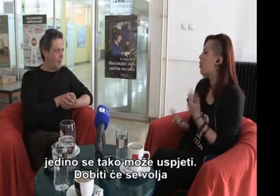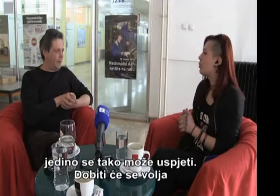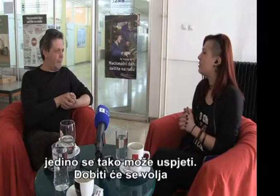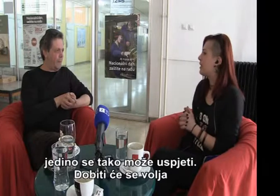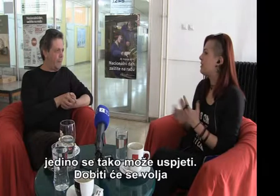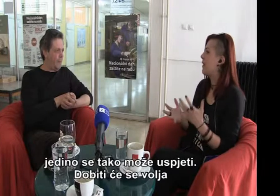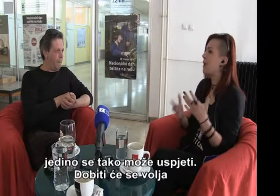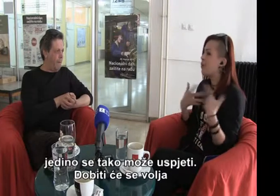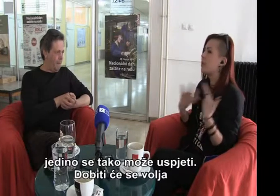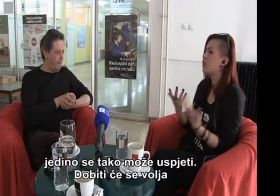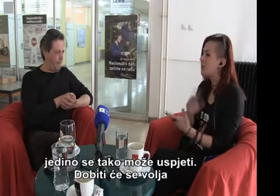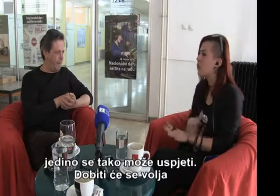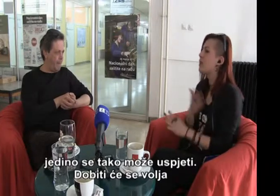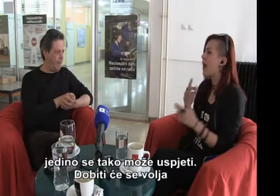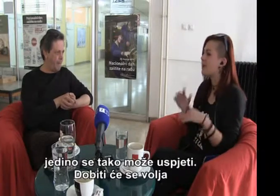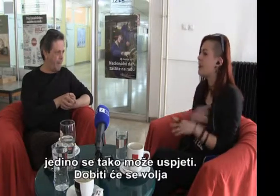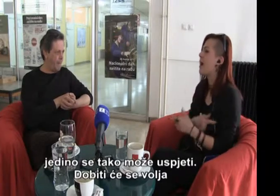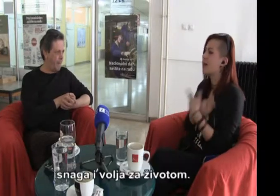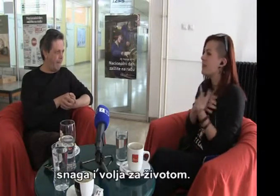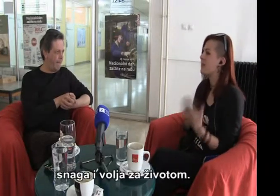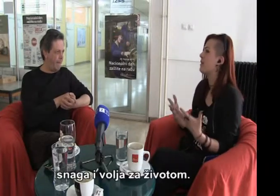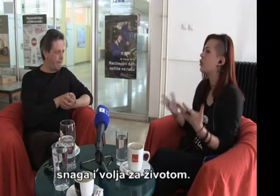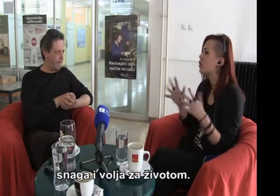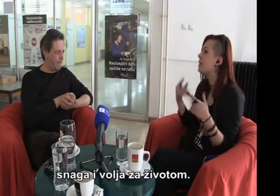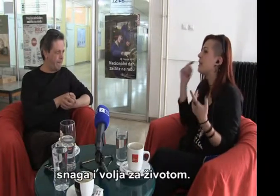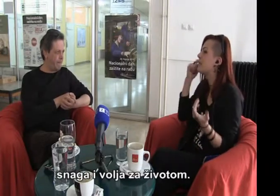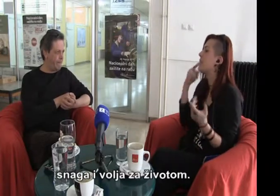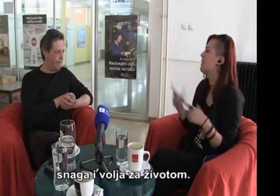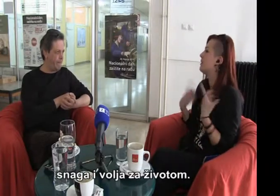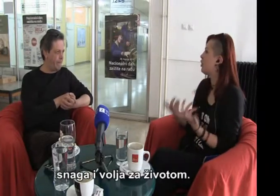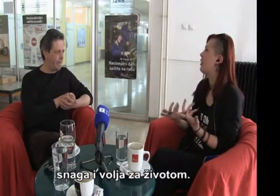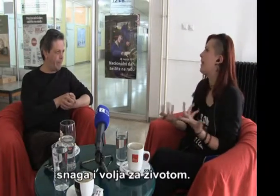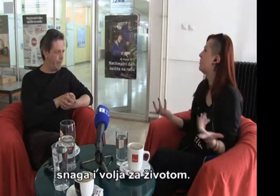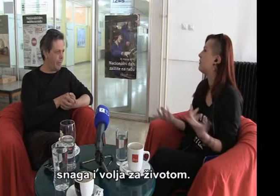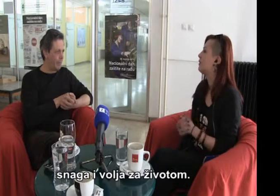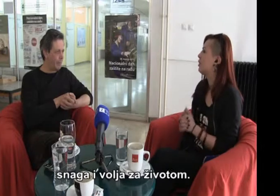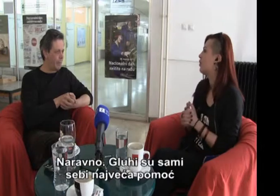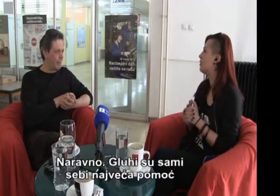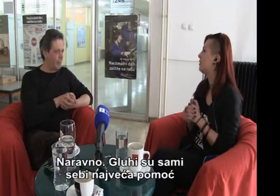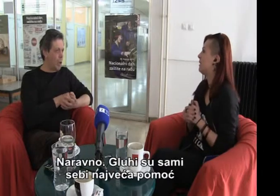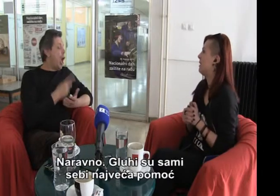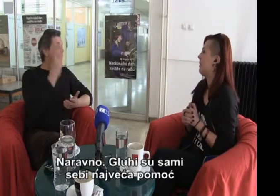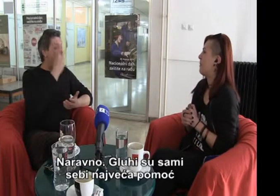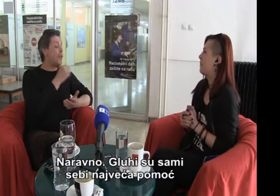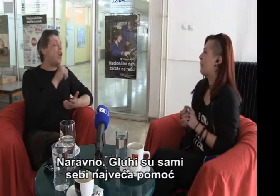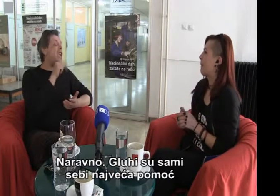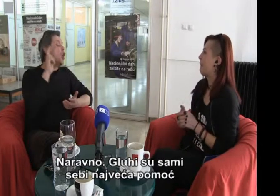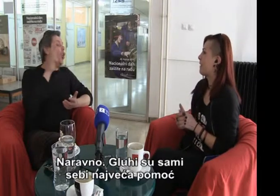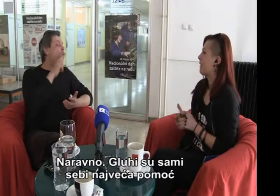tako ubiti sve i dobiti se volja i snaka i sve. Onda će imati smisla da živjeti. Naravno, i gluhi